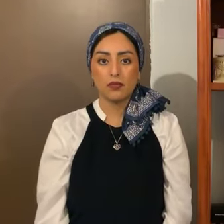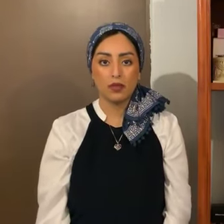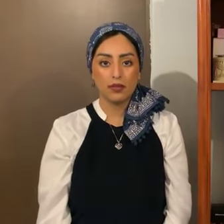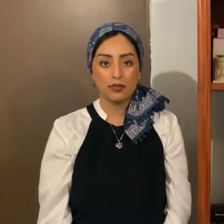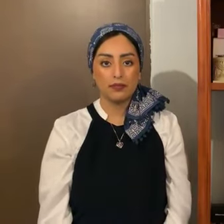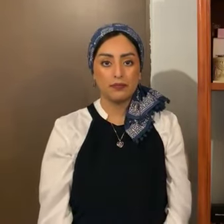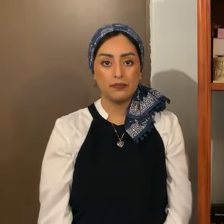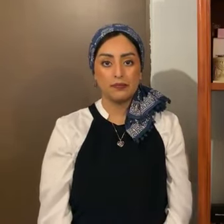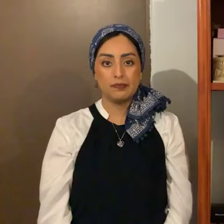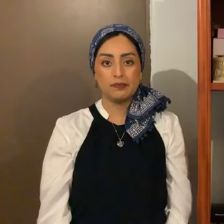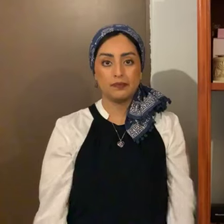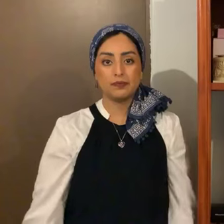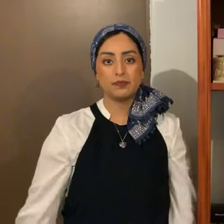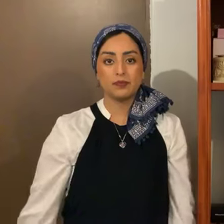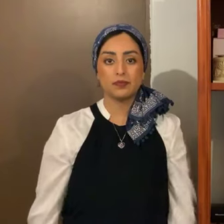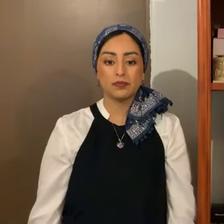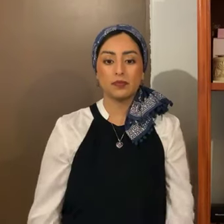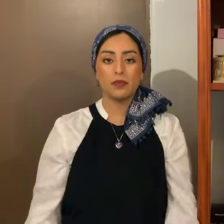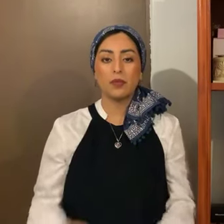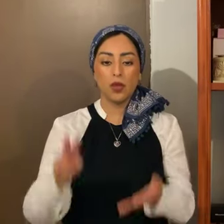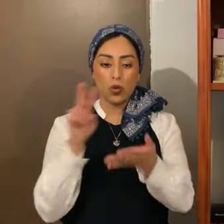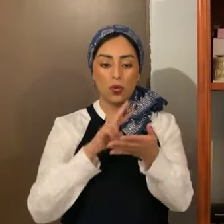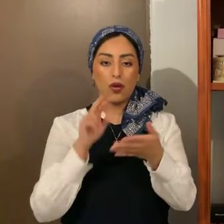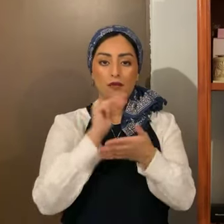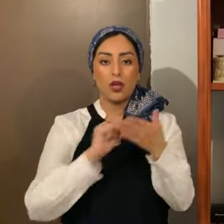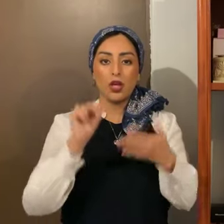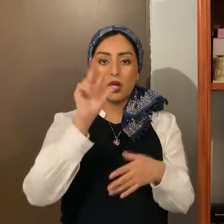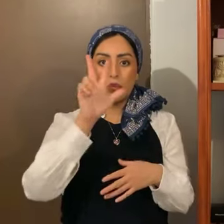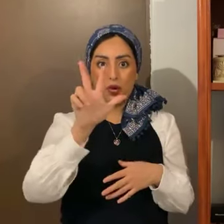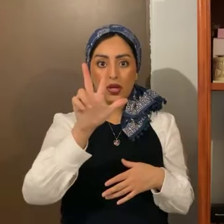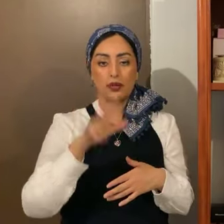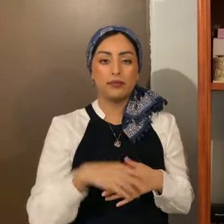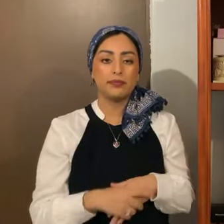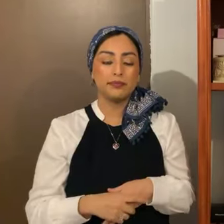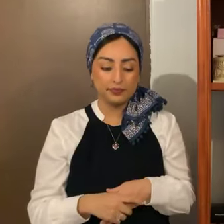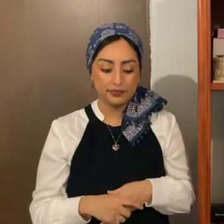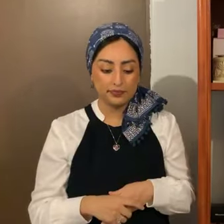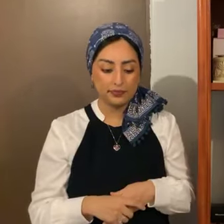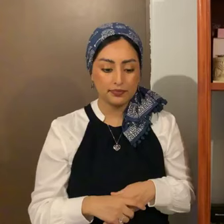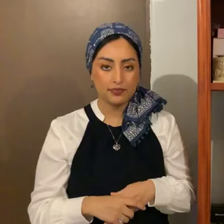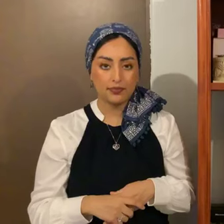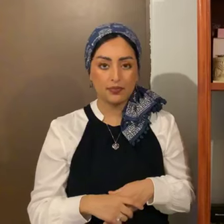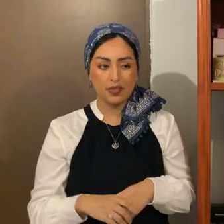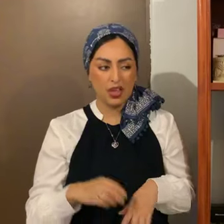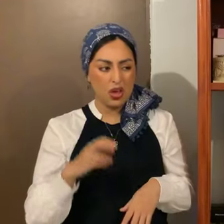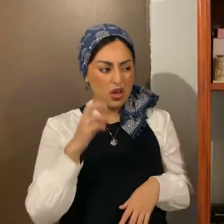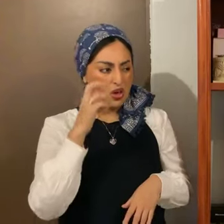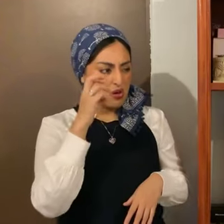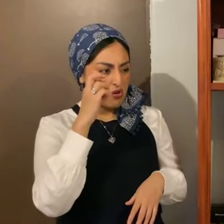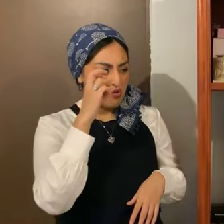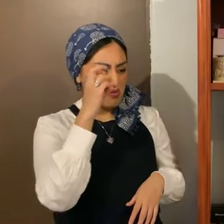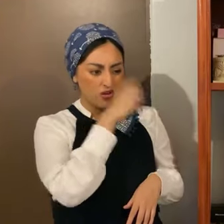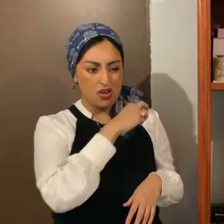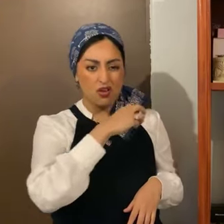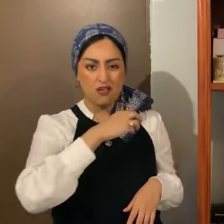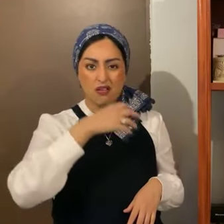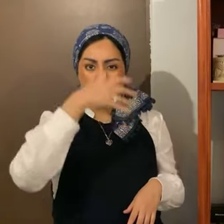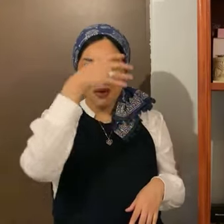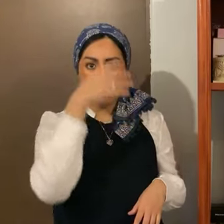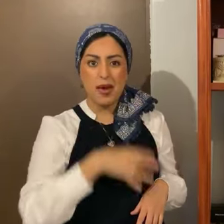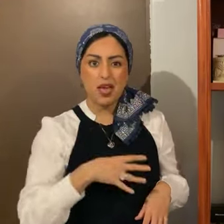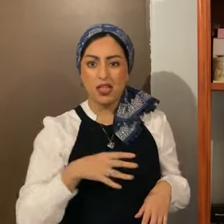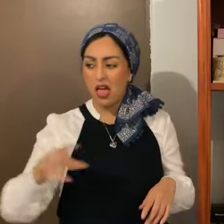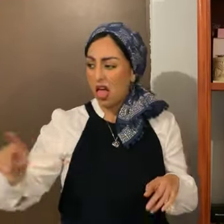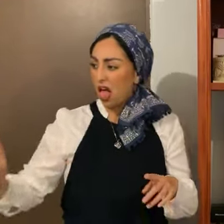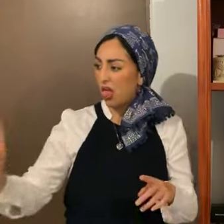Yahweh. Entonces vamos a leer el verso 3. Porque extraños se han levantado contra mí,